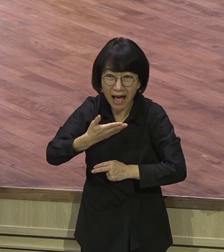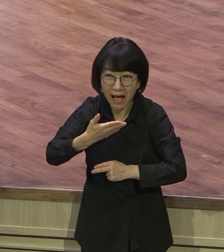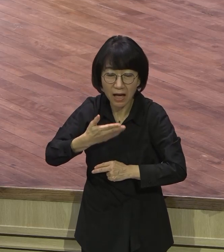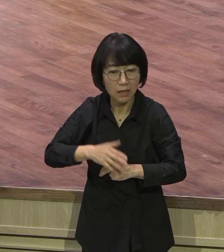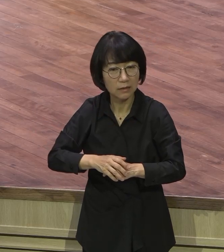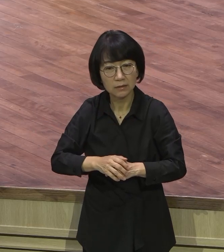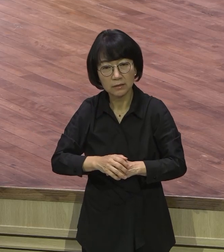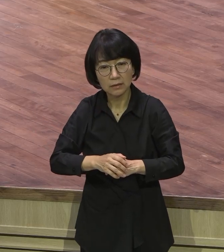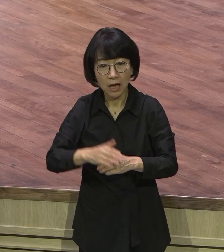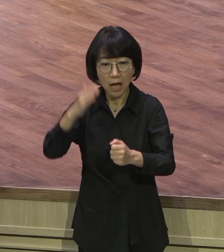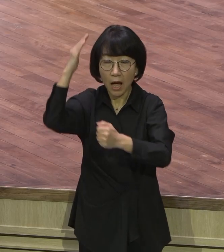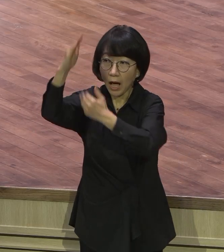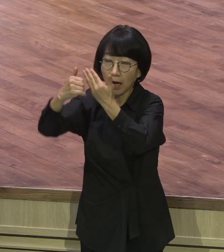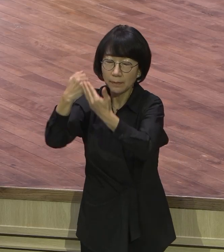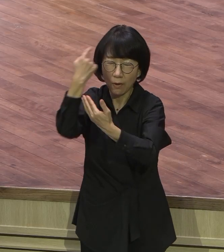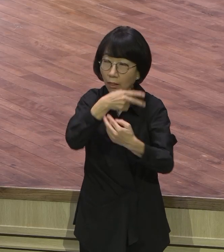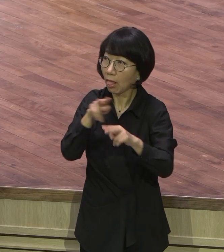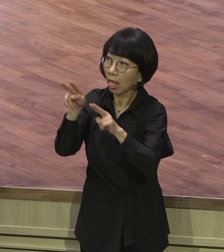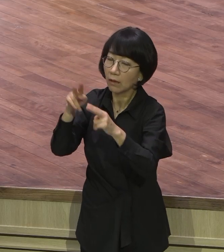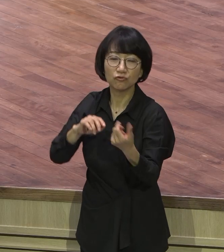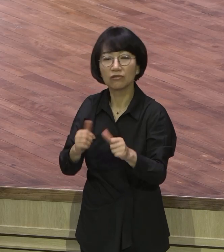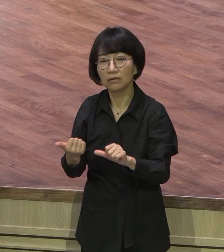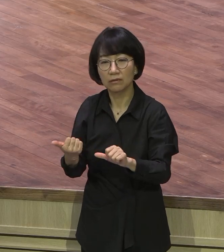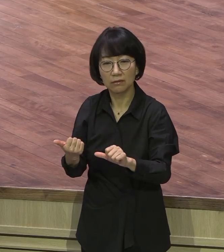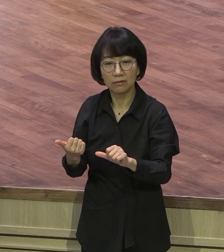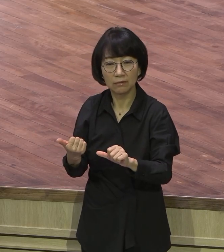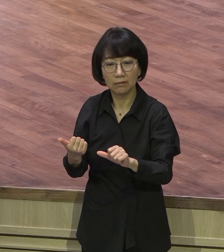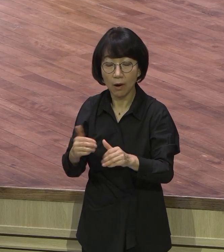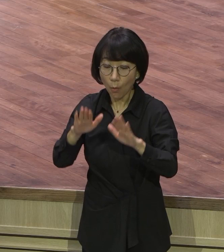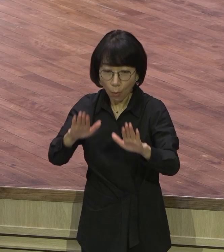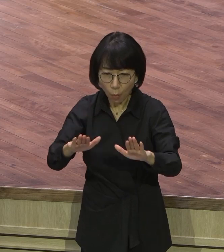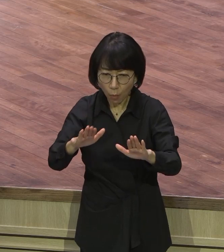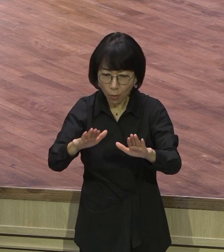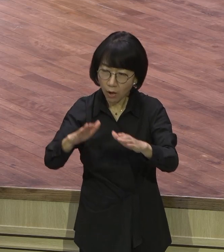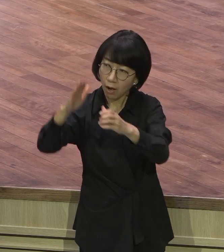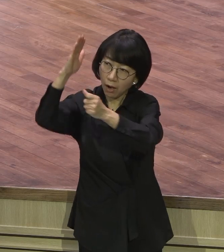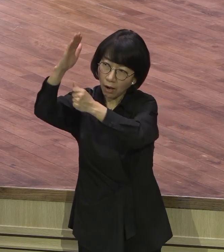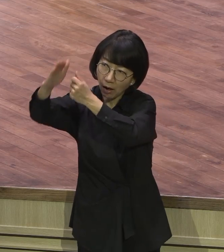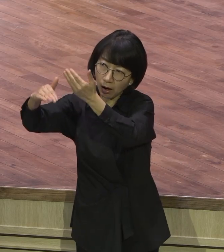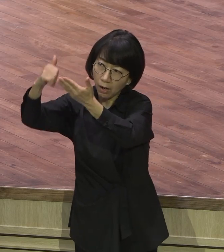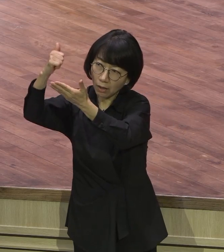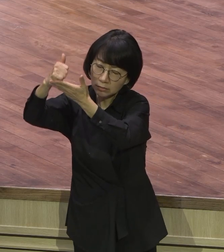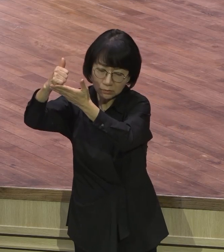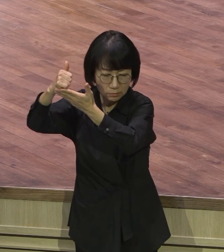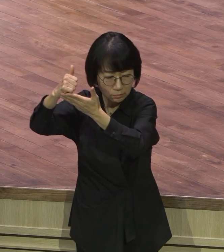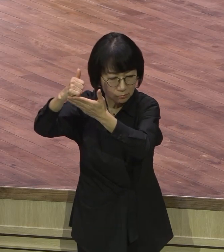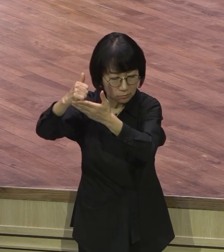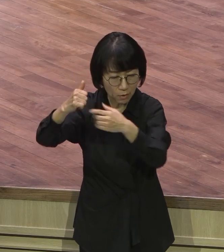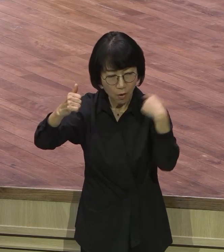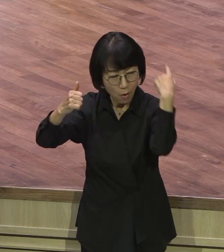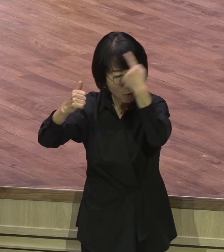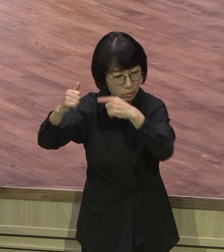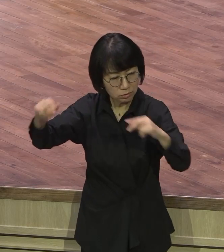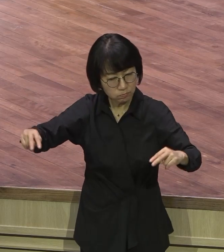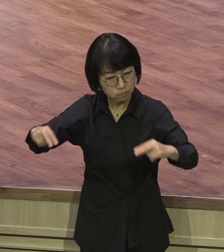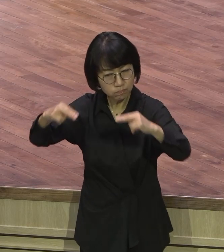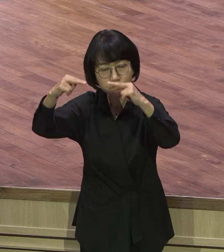하나님과 대면하면 죽어요 이 말은 뭡니까 직접 하나님 얼굴을 보았단 말이 아니라